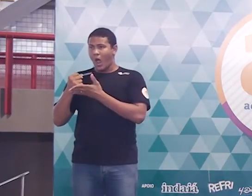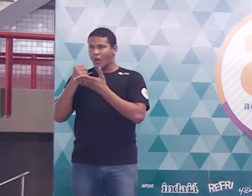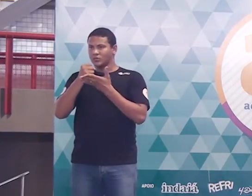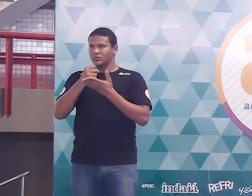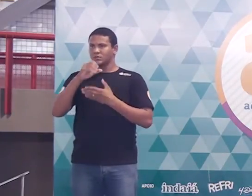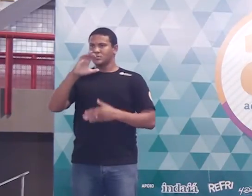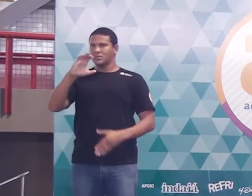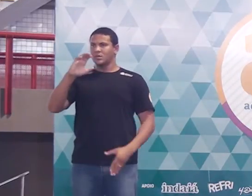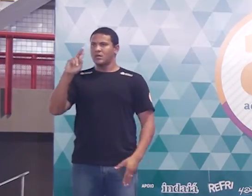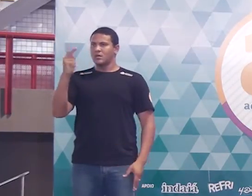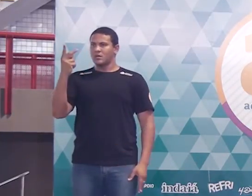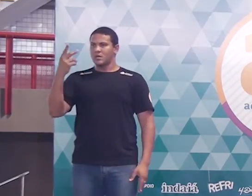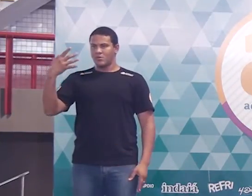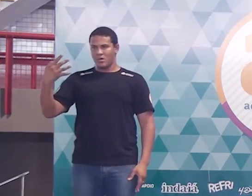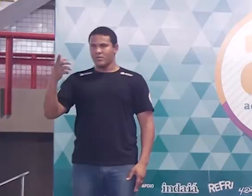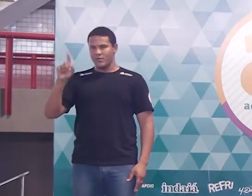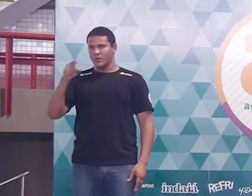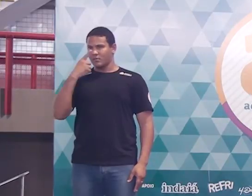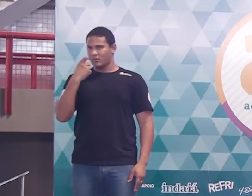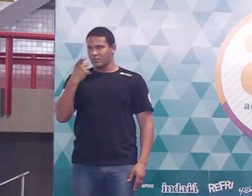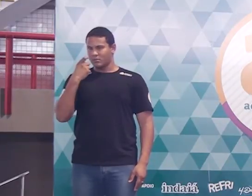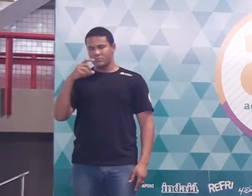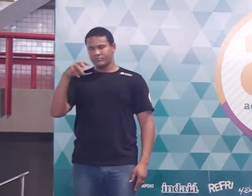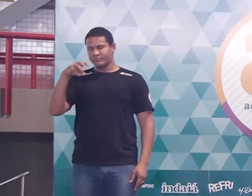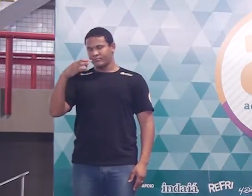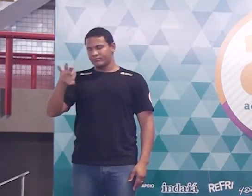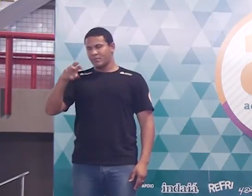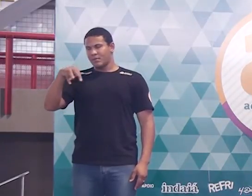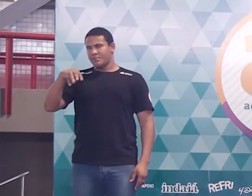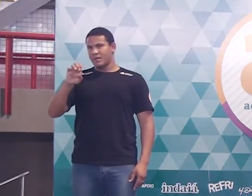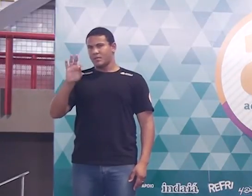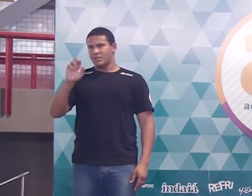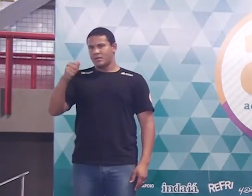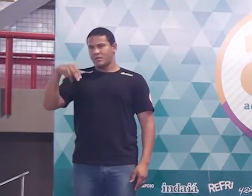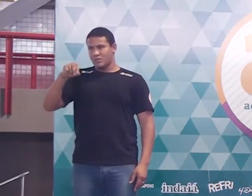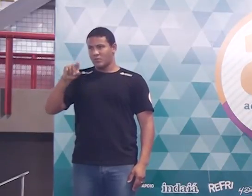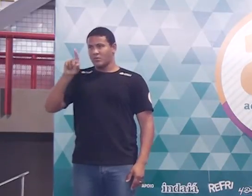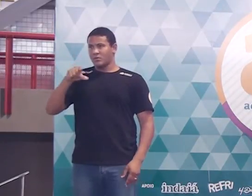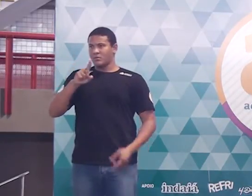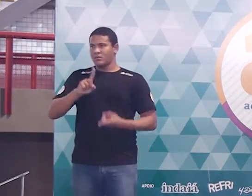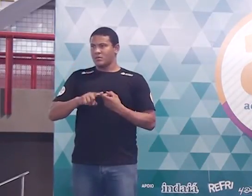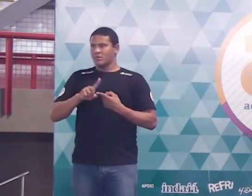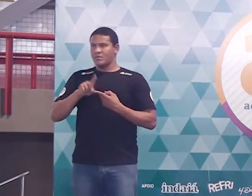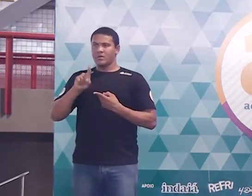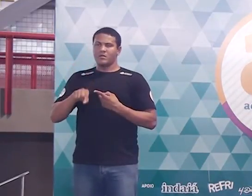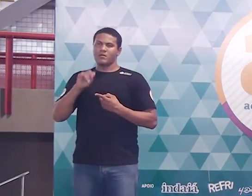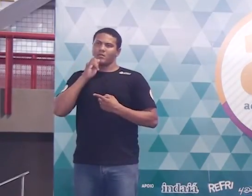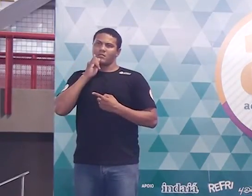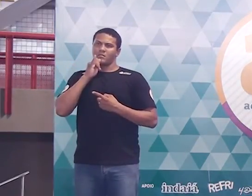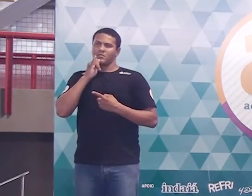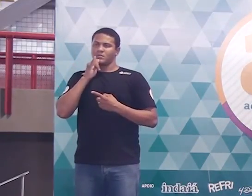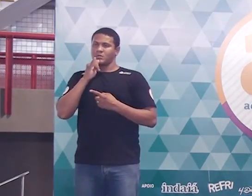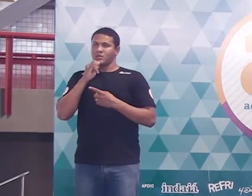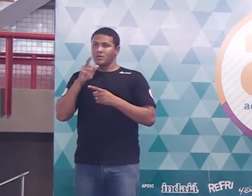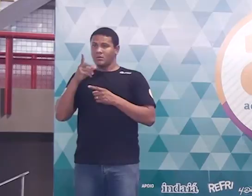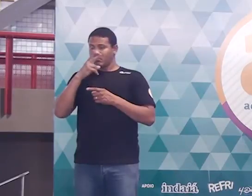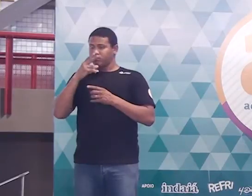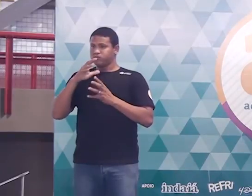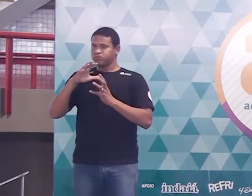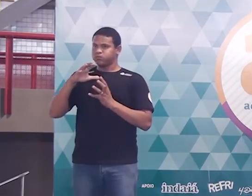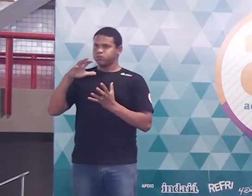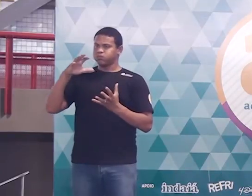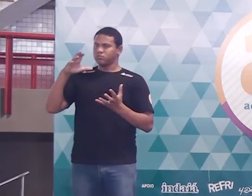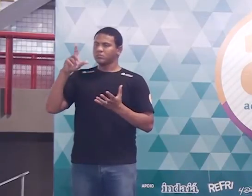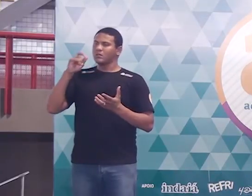o metano, na atmosfera, e consequentemente o efeito estufa se intensificou, foi a pecuária.